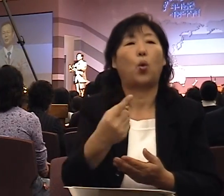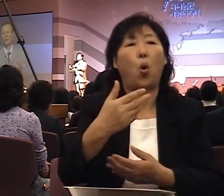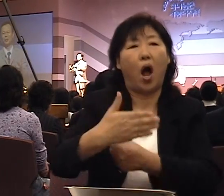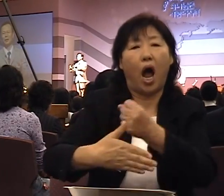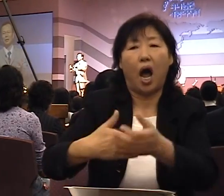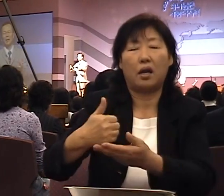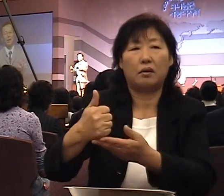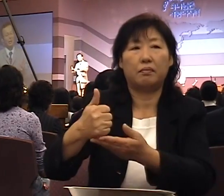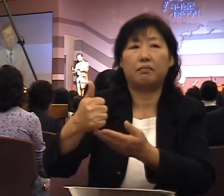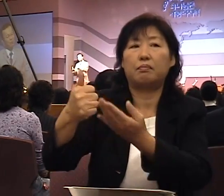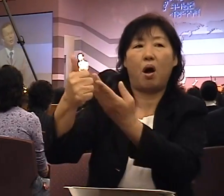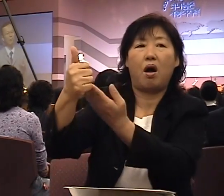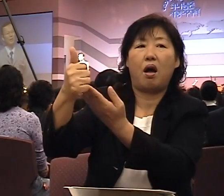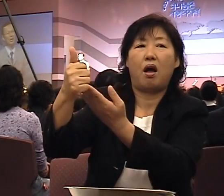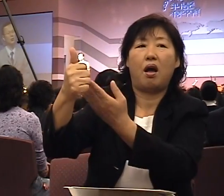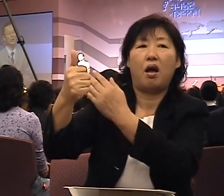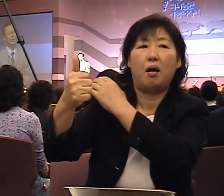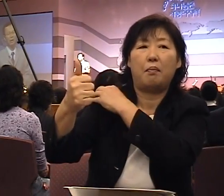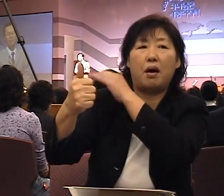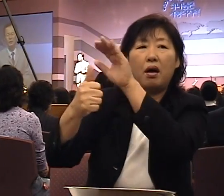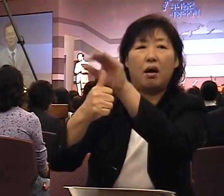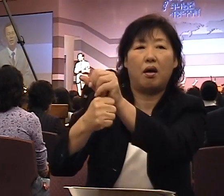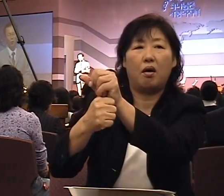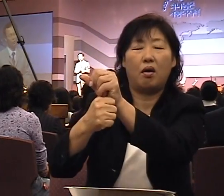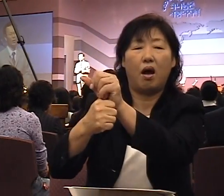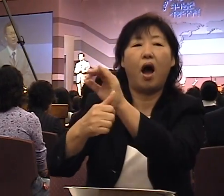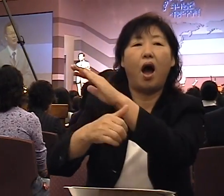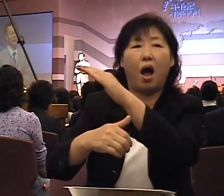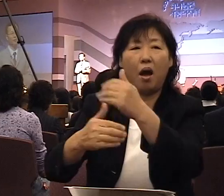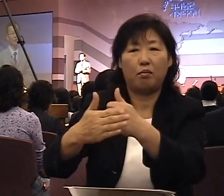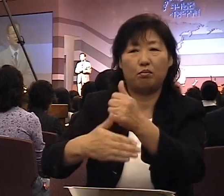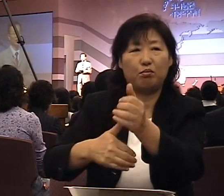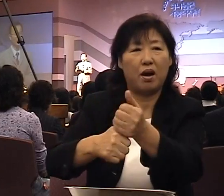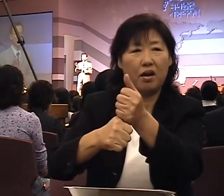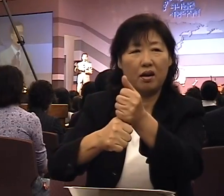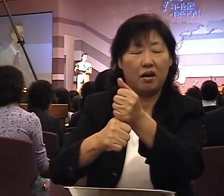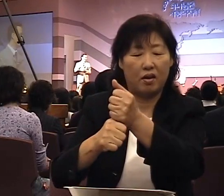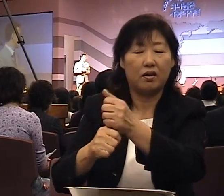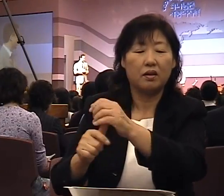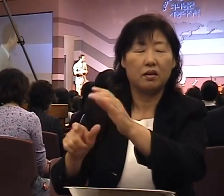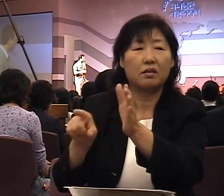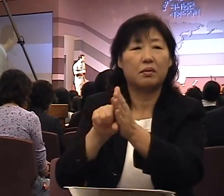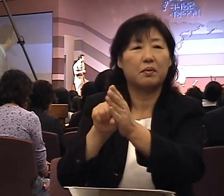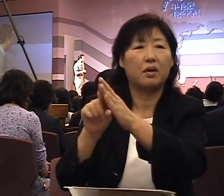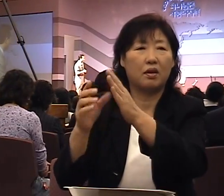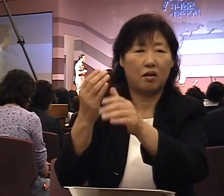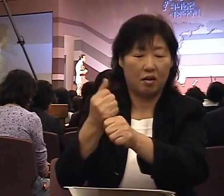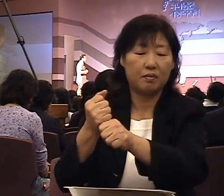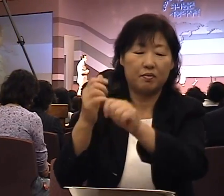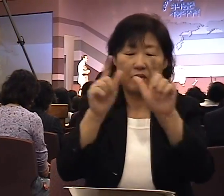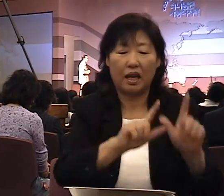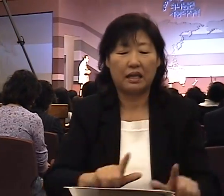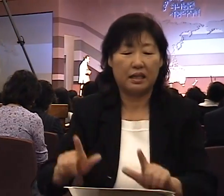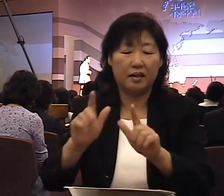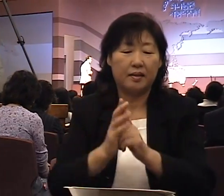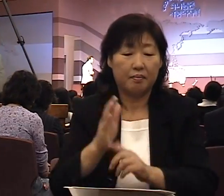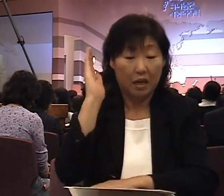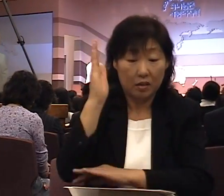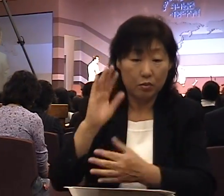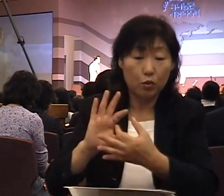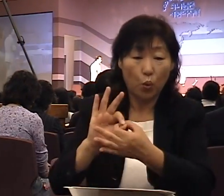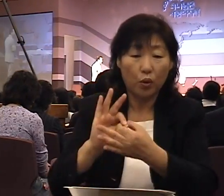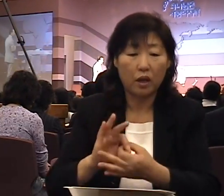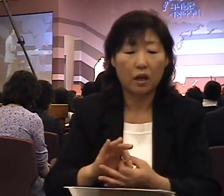맡기고 하나님을 붙잡고 살 수 있는 그런 믿음이 꼭 필요한 거예요. 그래서 오늘 이 말씀을 통해 그러한 믿음을 우리